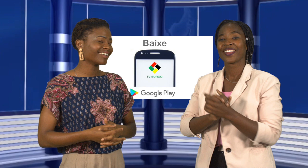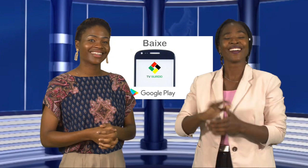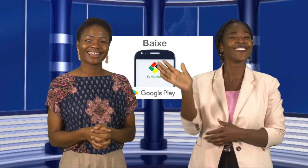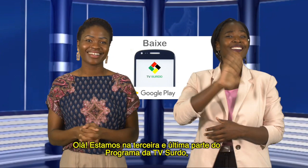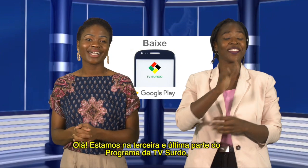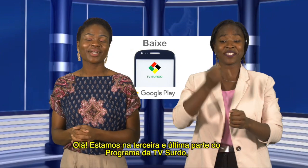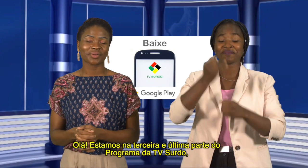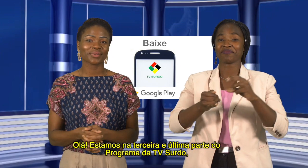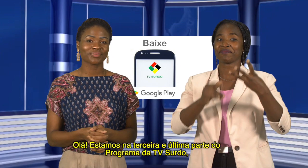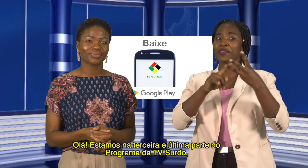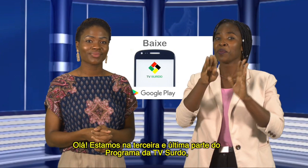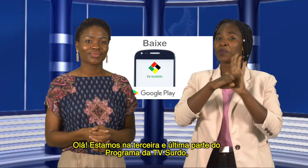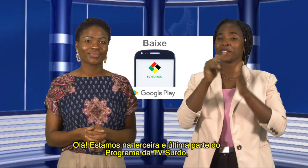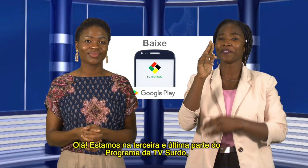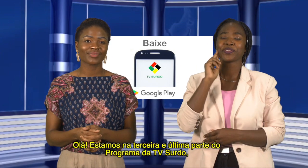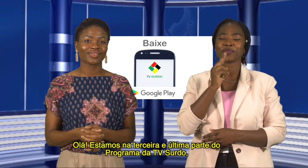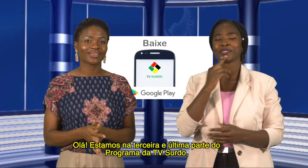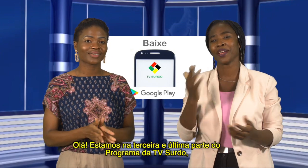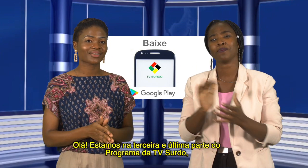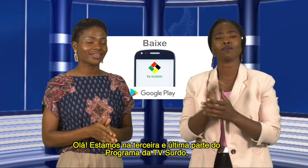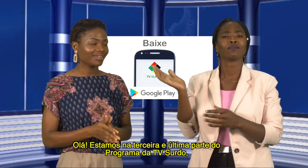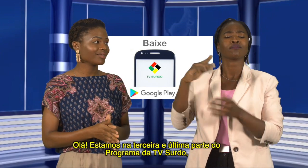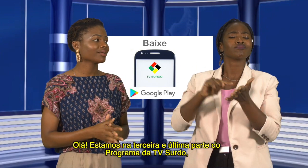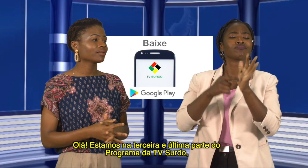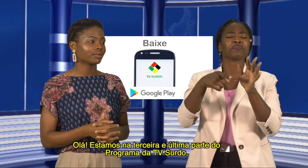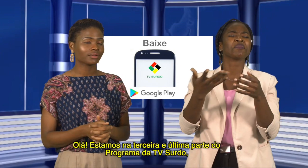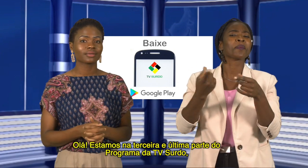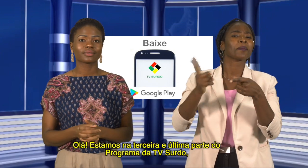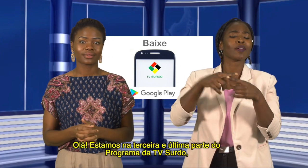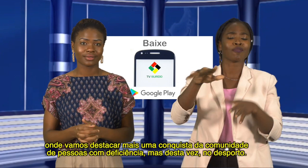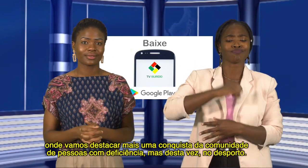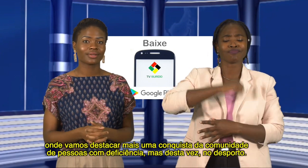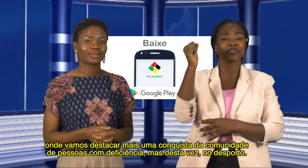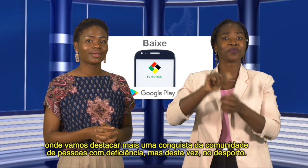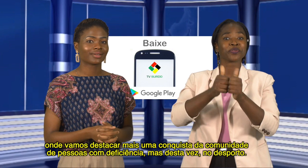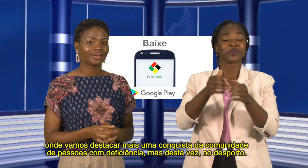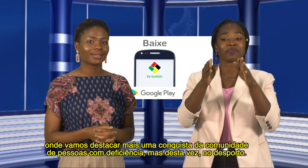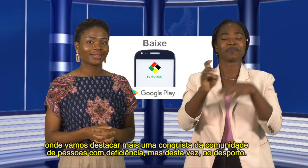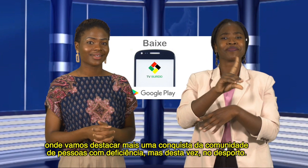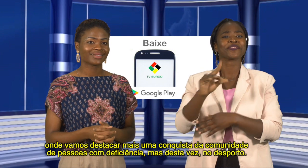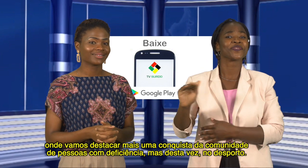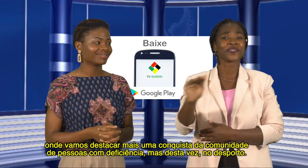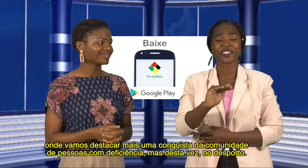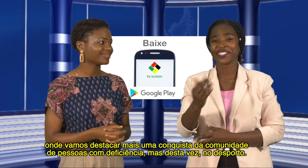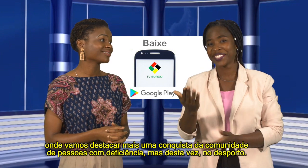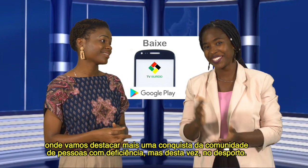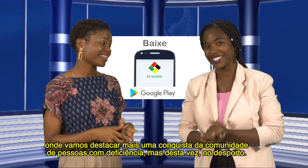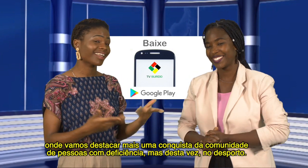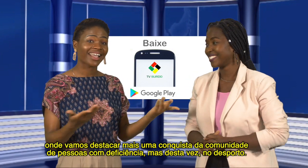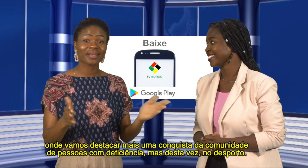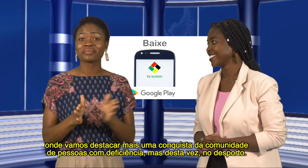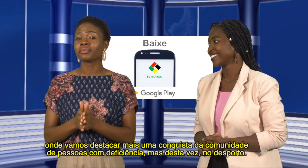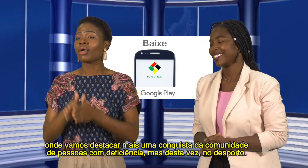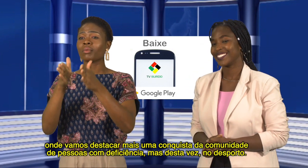Olá, estamos na terceira e última parte do programa da TV Surdo, onde vamos destacar mais uma conquista da comunidade de pessoas com